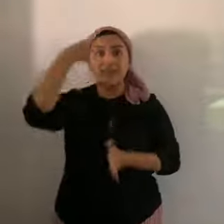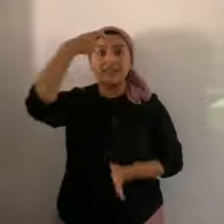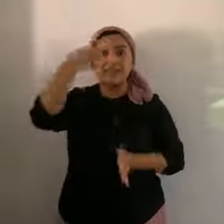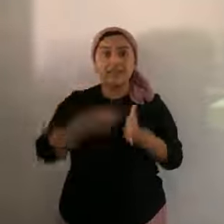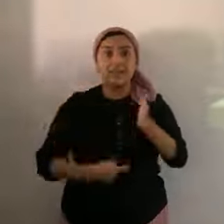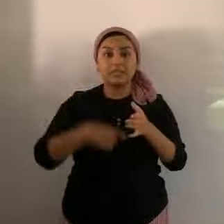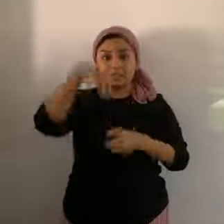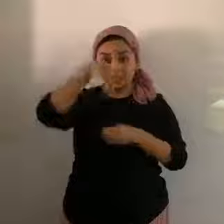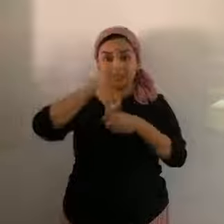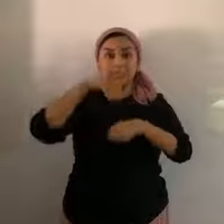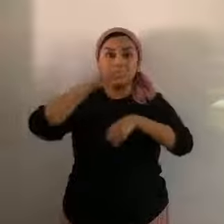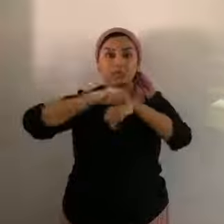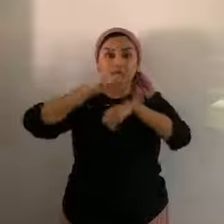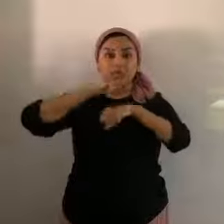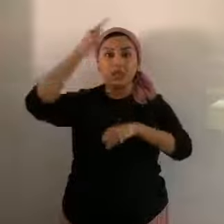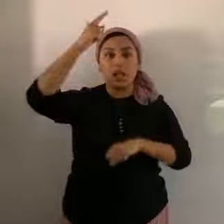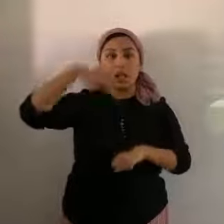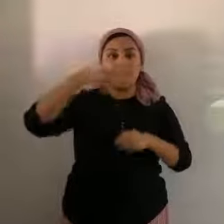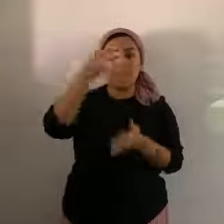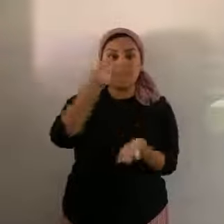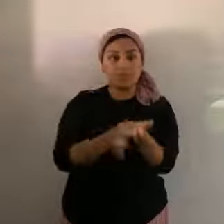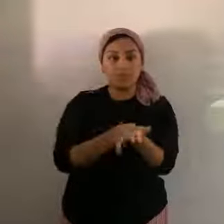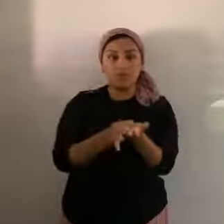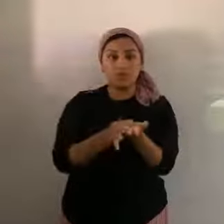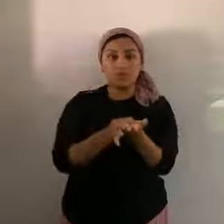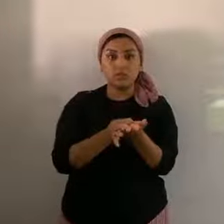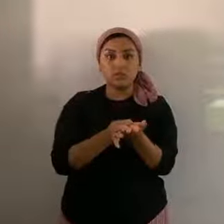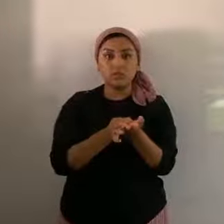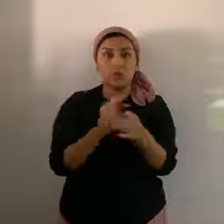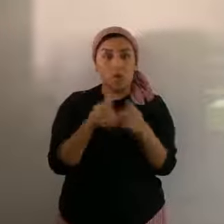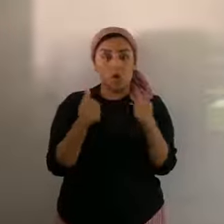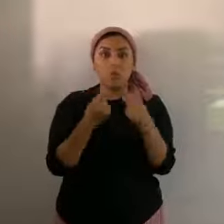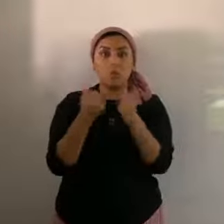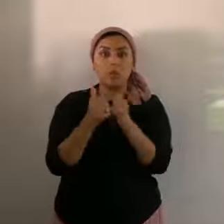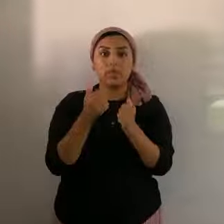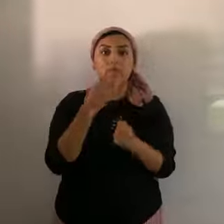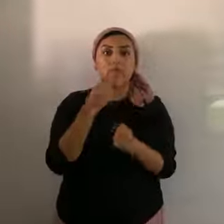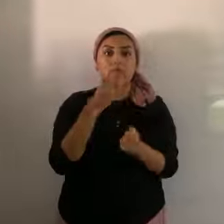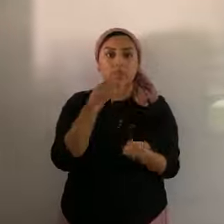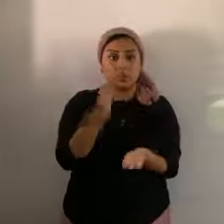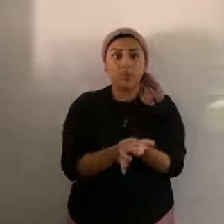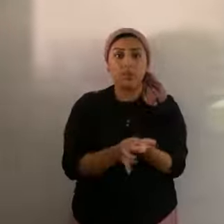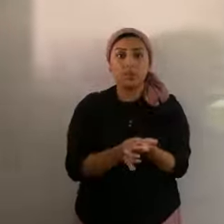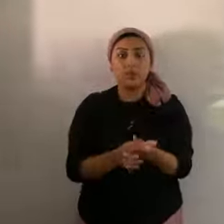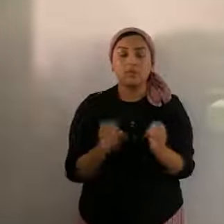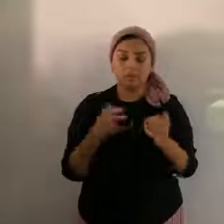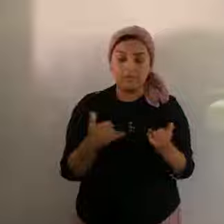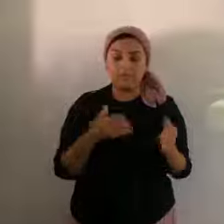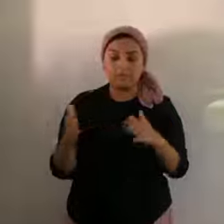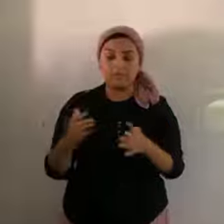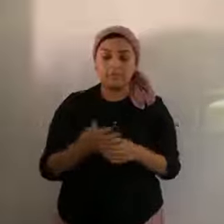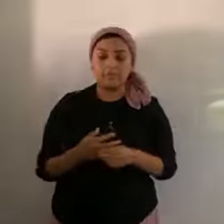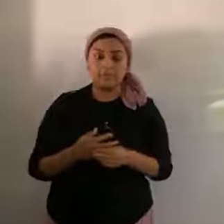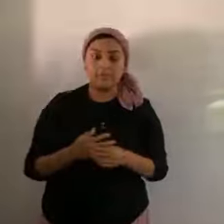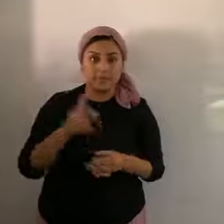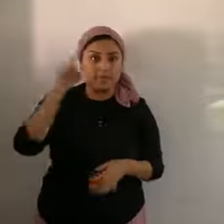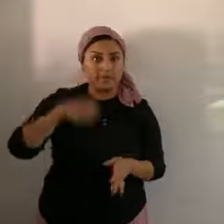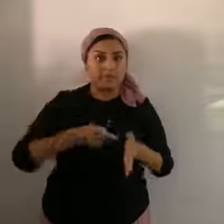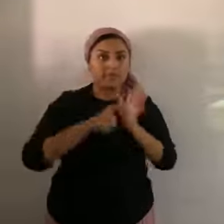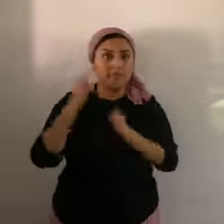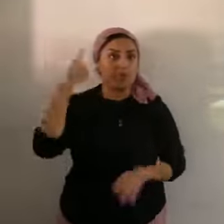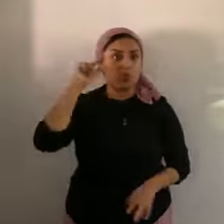el templo de medio ciclo, es decir, que todo eso se tenía que hacer con la moneda hebrea, lógico. Bueno, y era obligatorio para